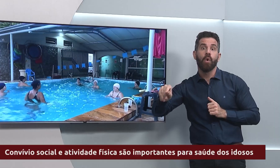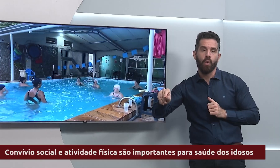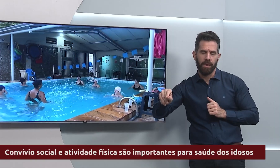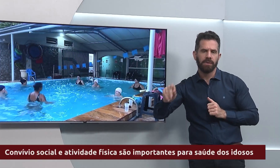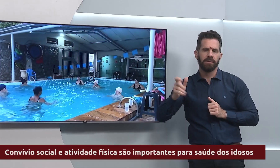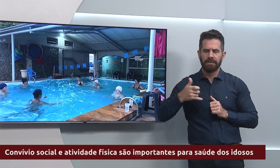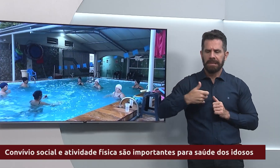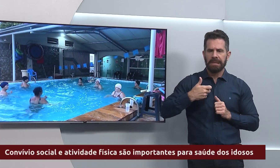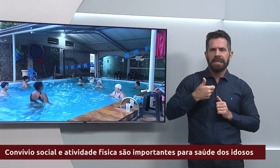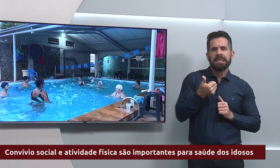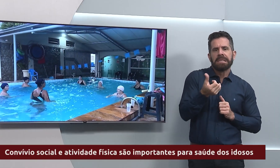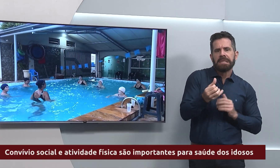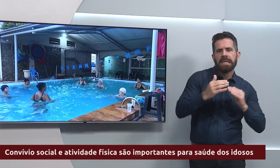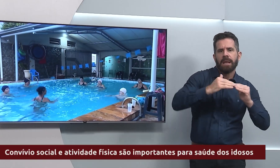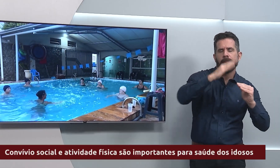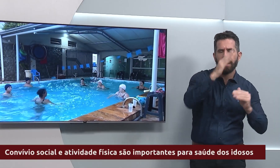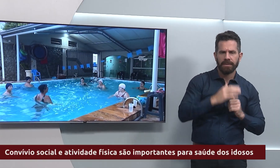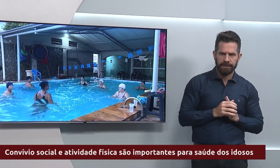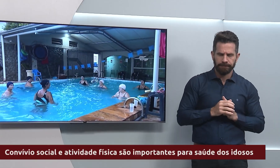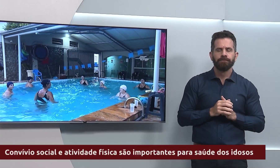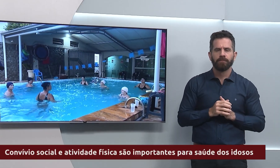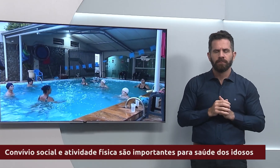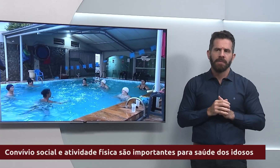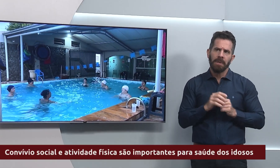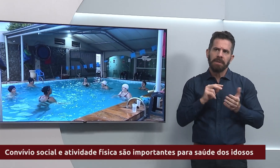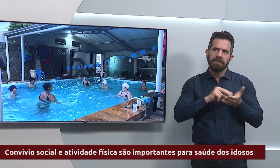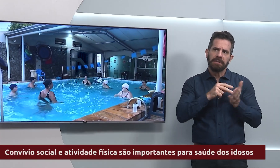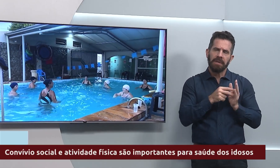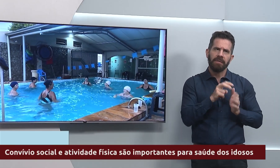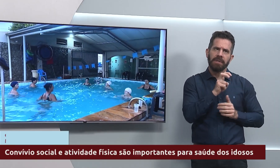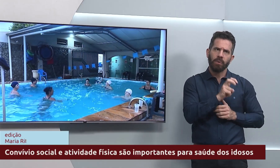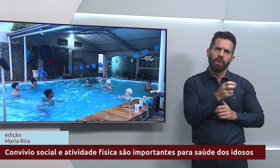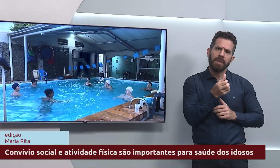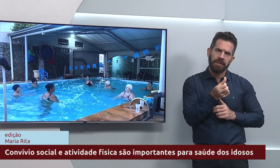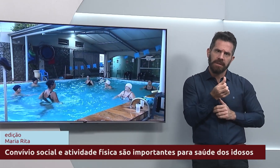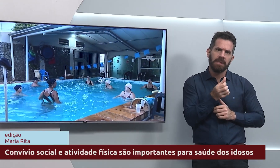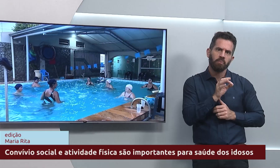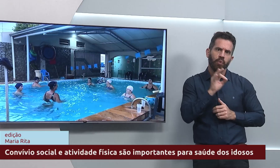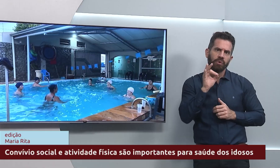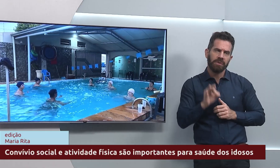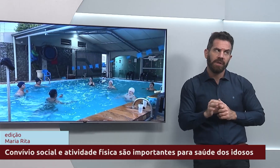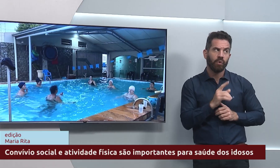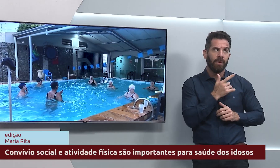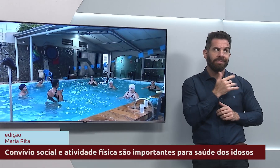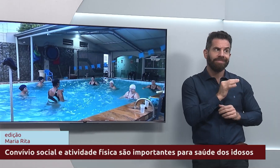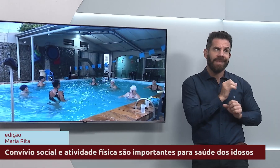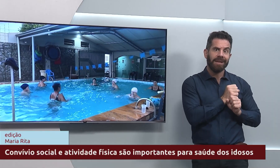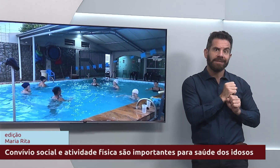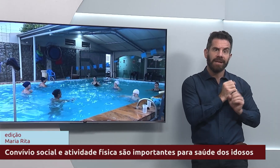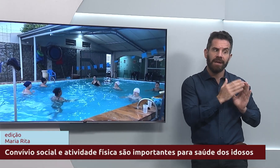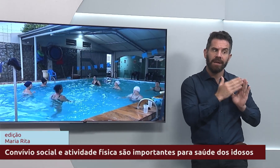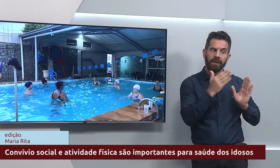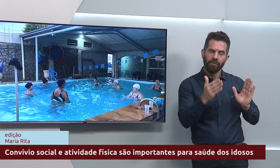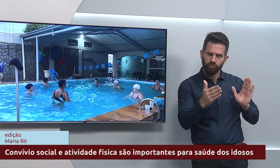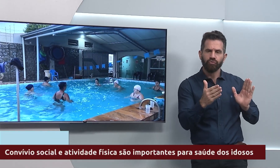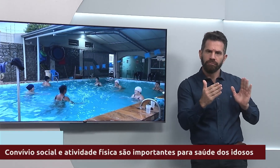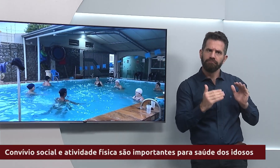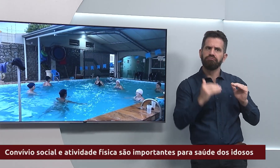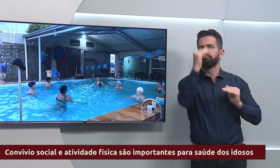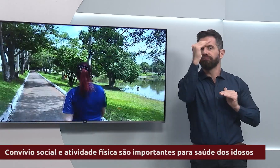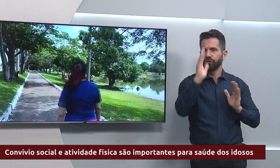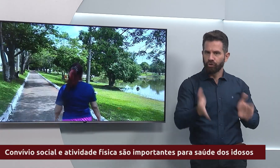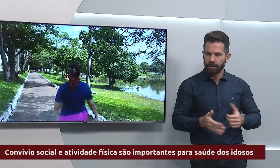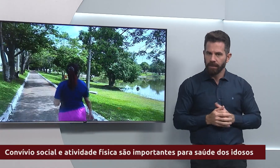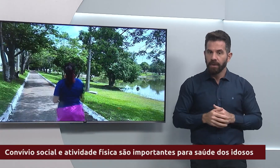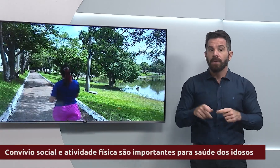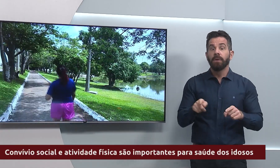anos ou mais, um aumento de mais de 57% em pouco mais de uma década. E junto com esse envelhecimento, surge uma questão cada